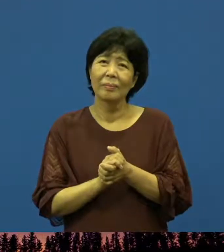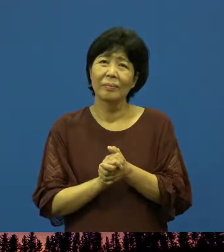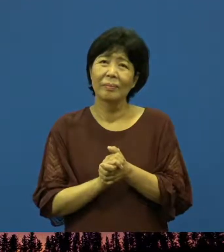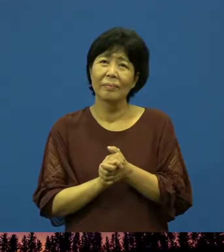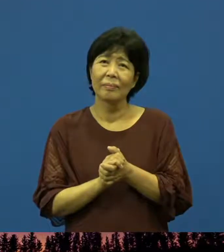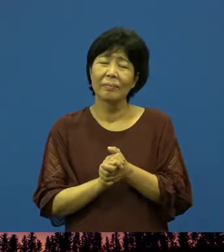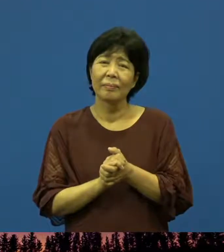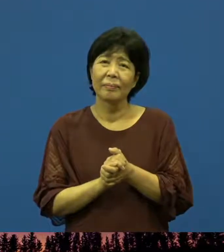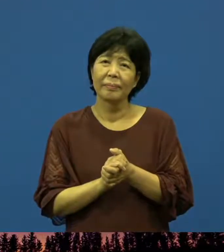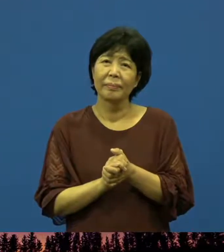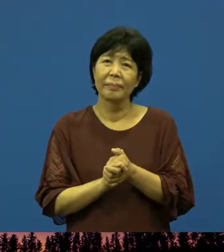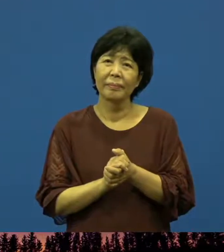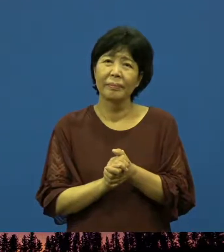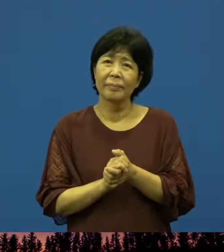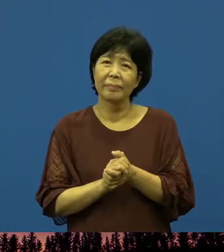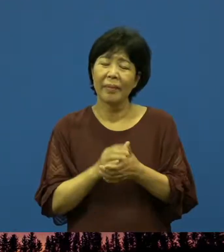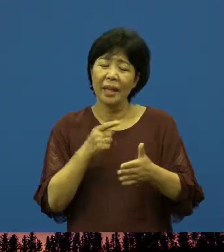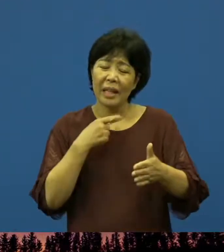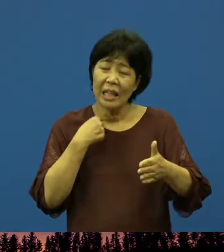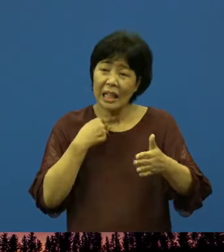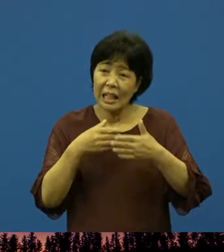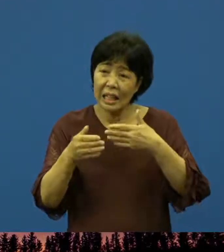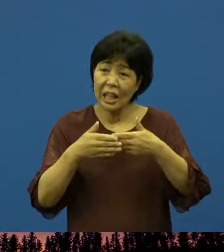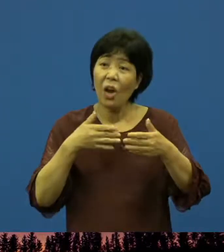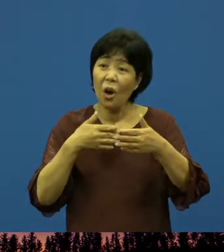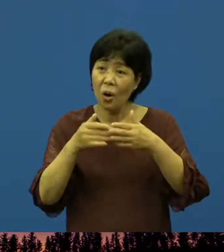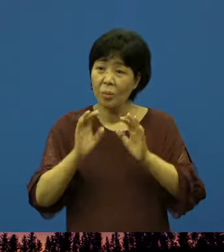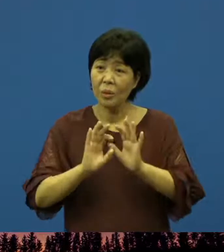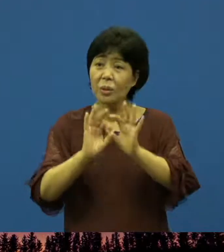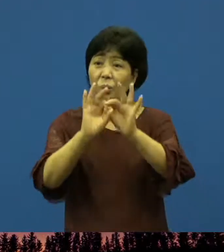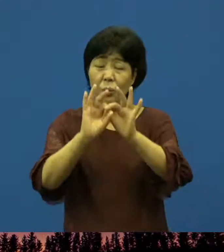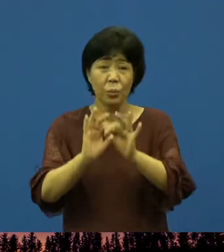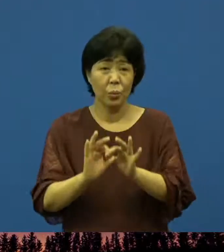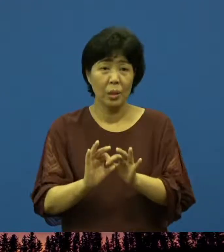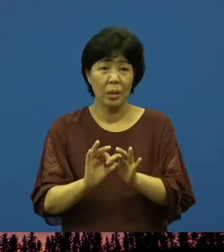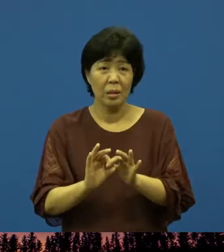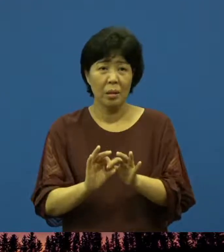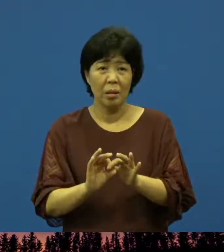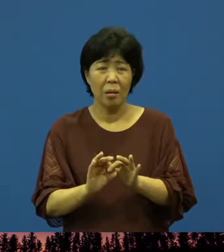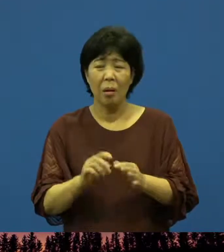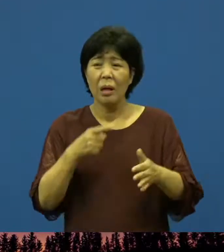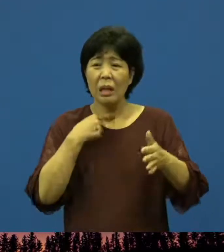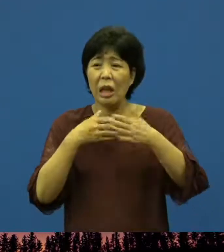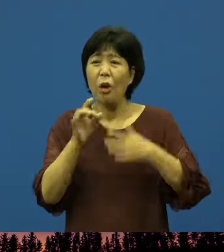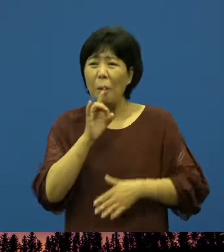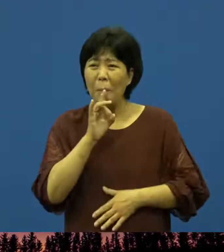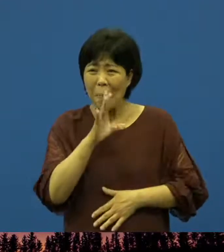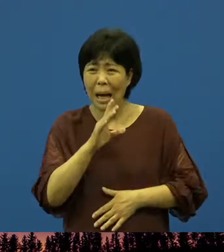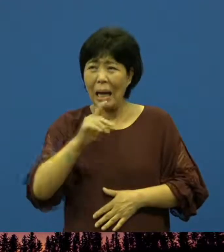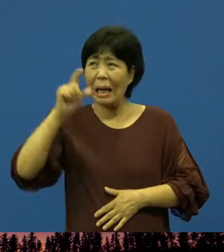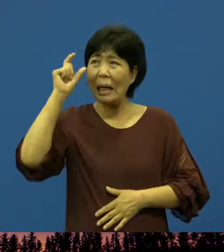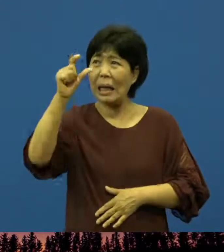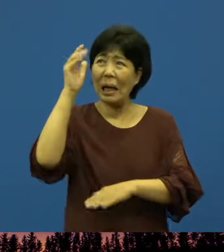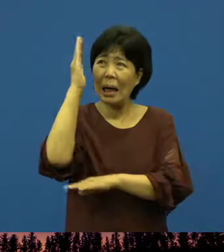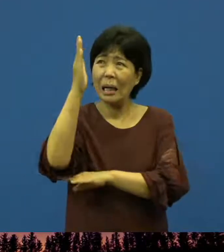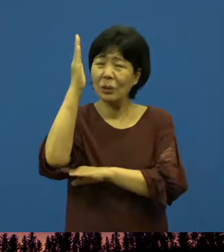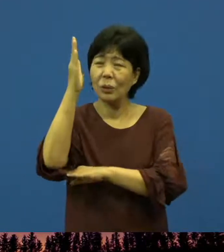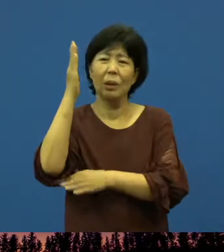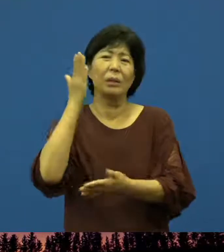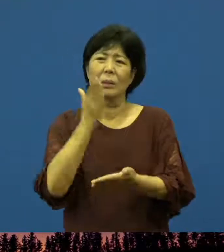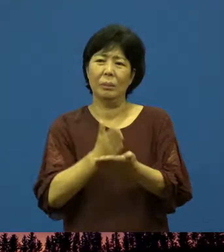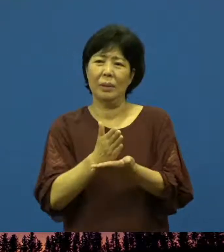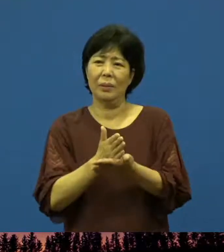자, 그러나 여러분 체험을 한다고 해서 체험만을 절대 시해서는 안 돼요. 우리의 체험에는 한계가 있어요.